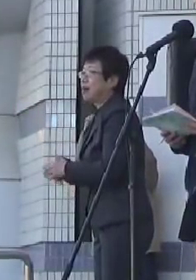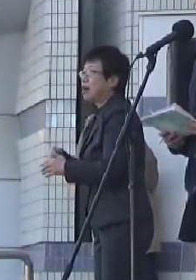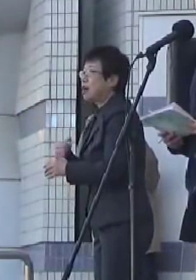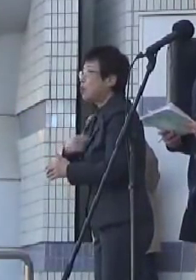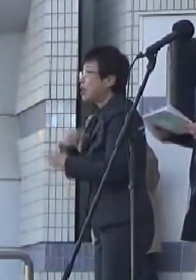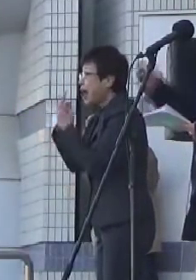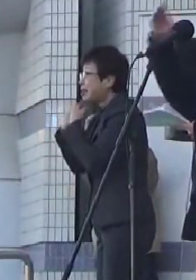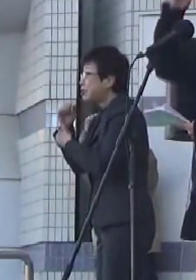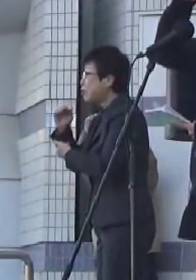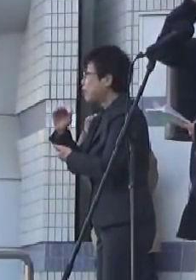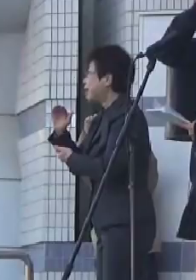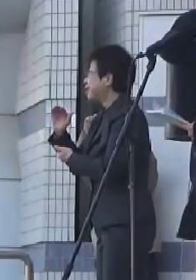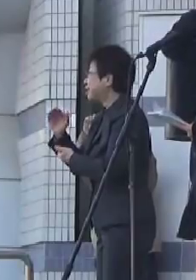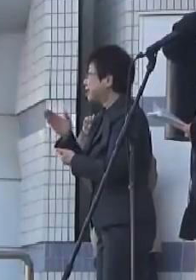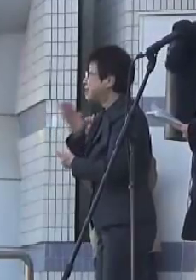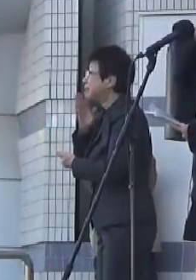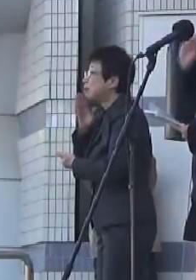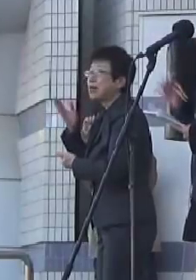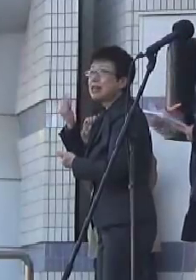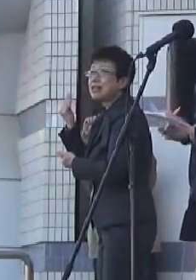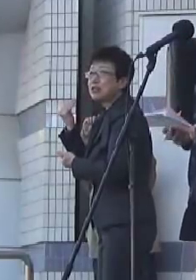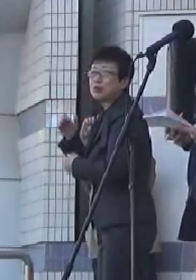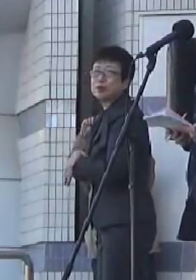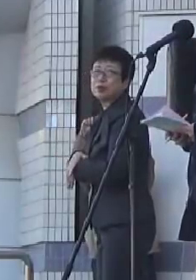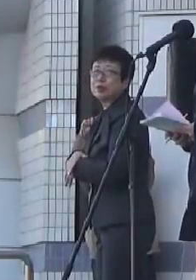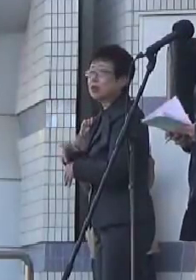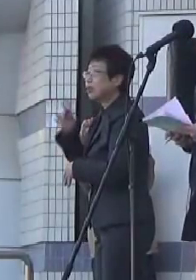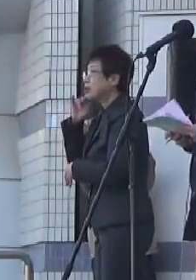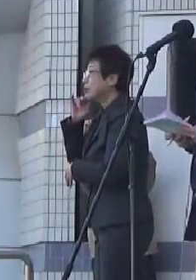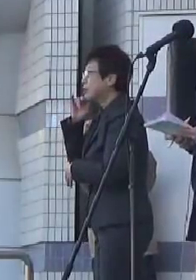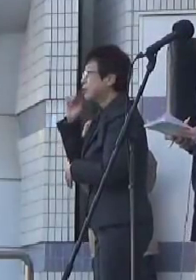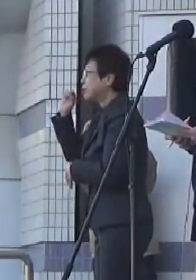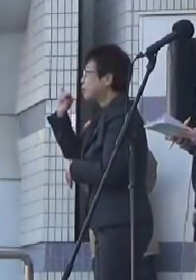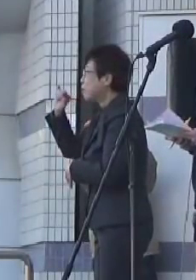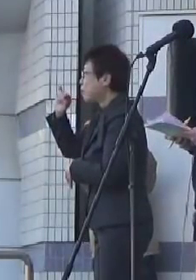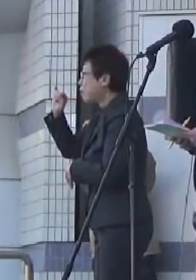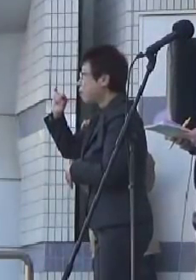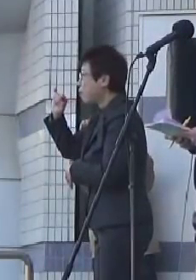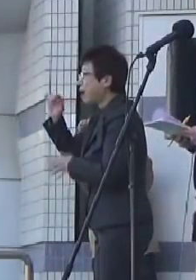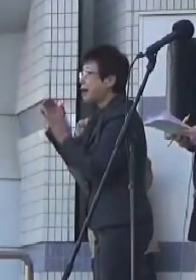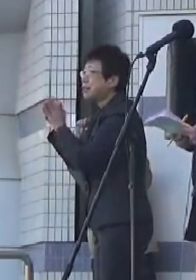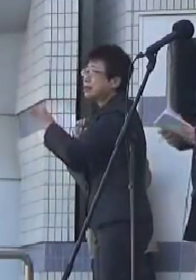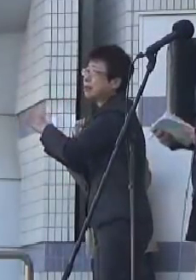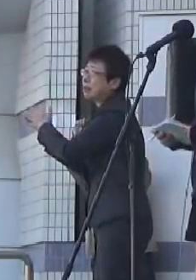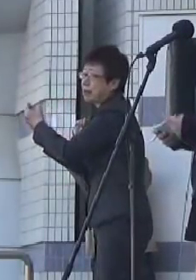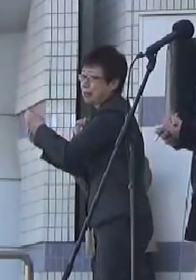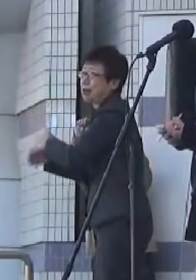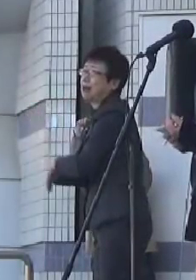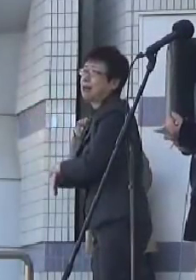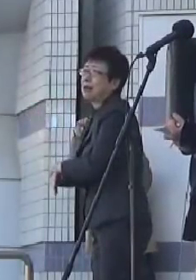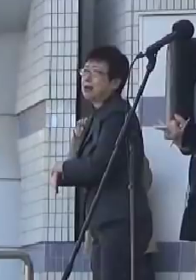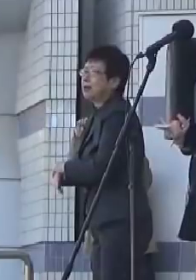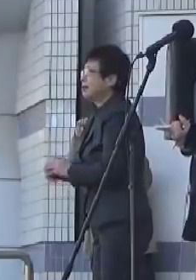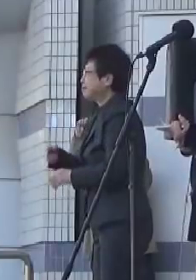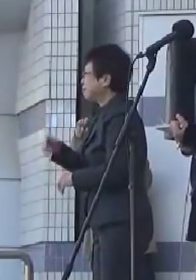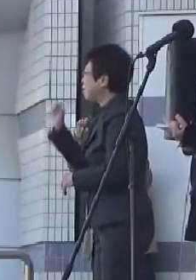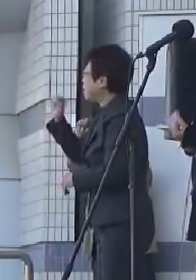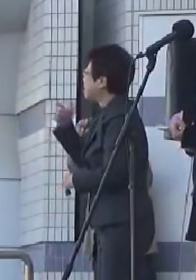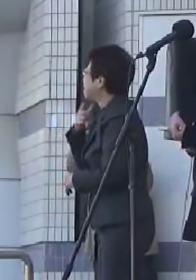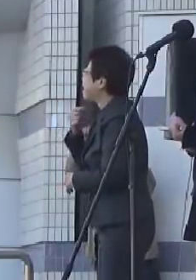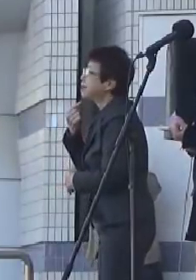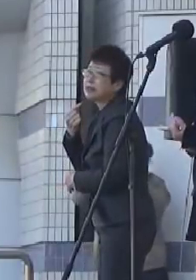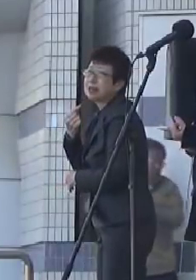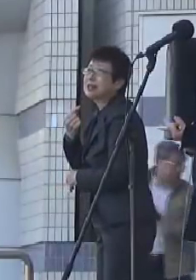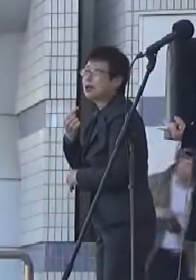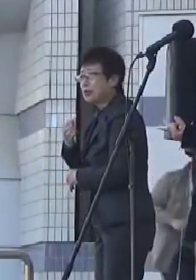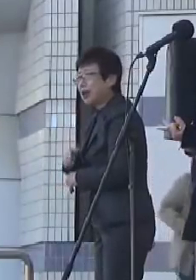事ではありますが、実は先日祖母が他界いたしまして、本当に大好きだった祖母だったので